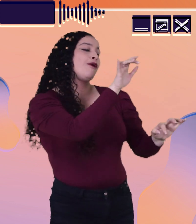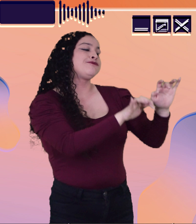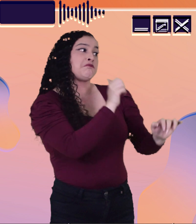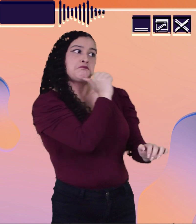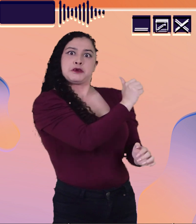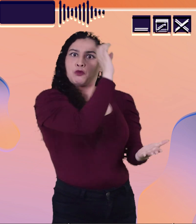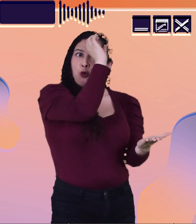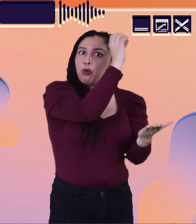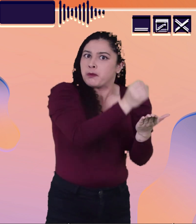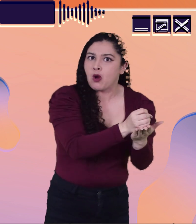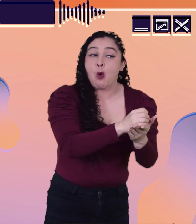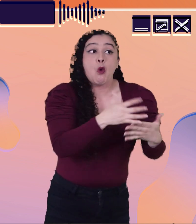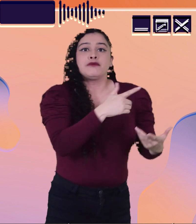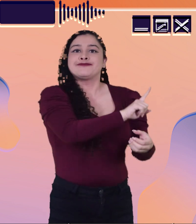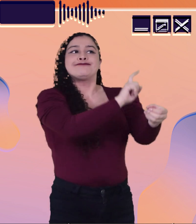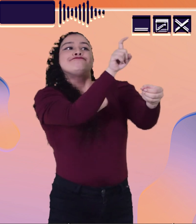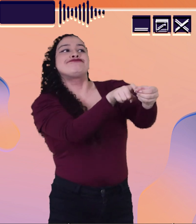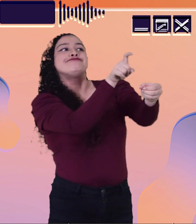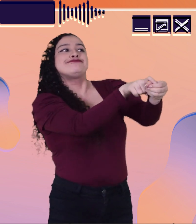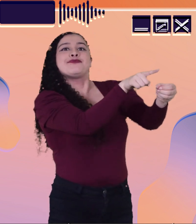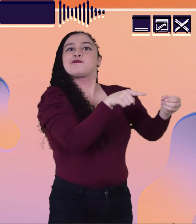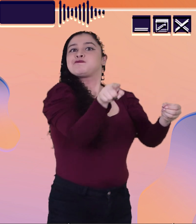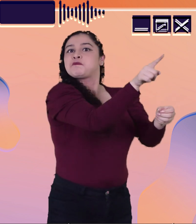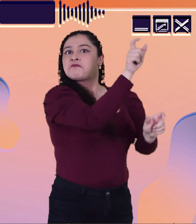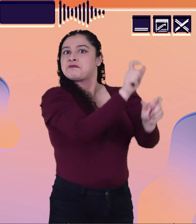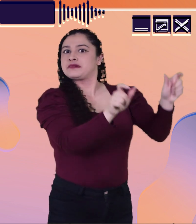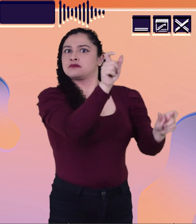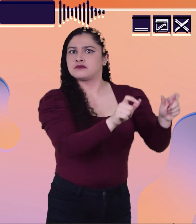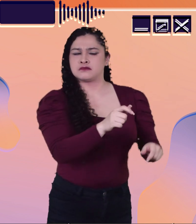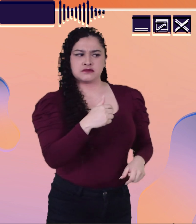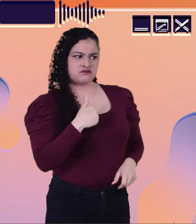lo que posteas, comentas o a quien sigues.